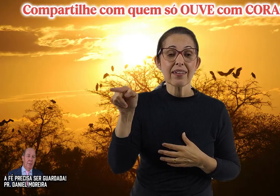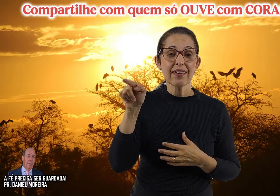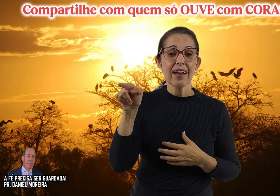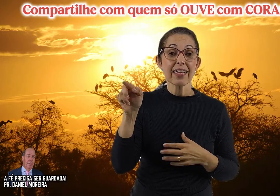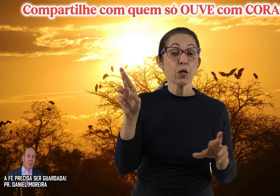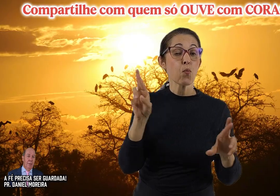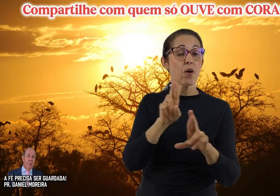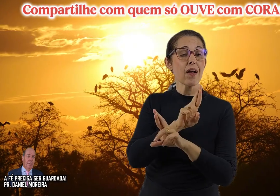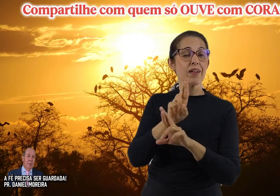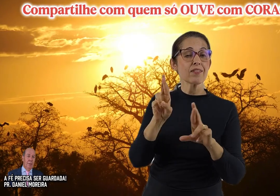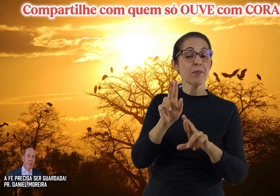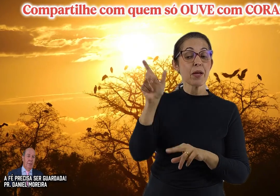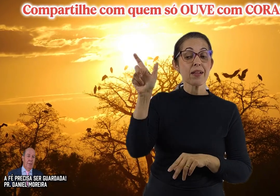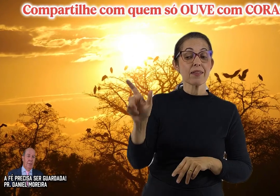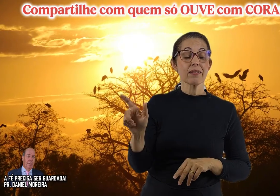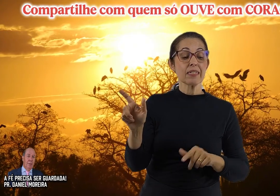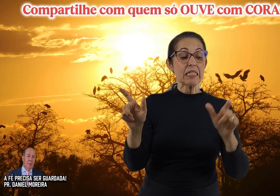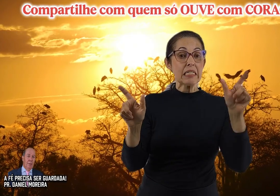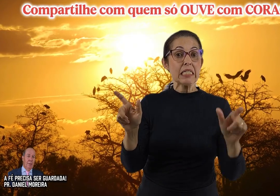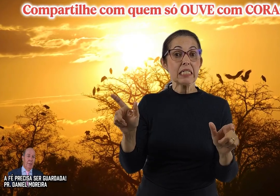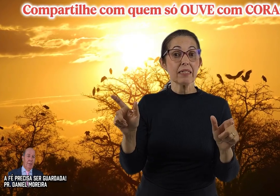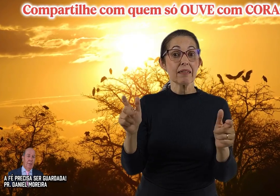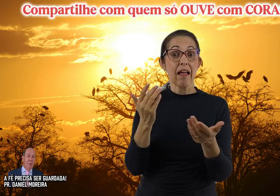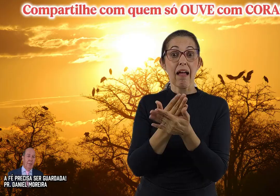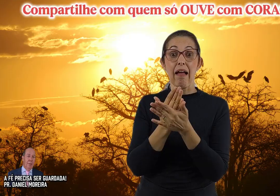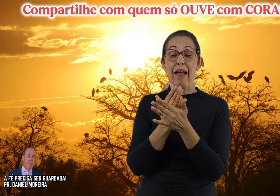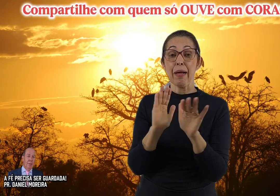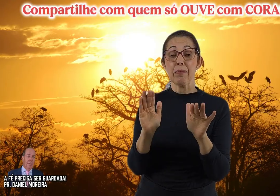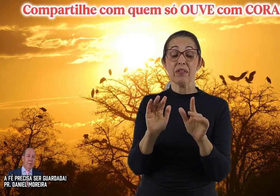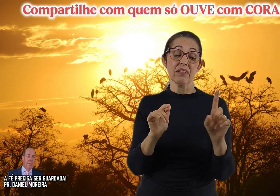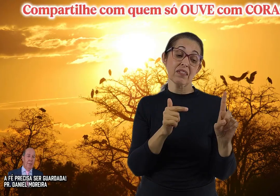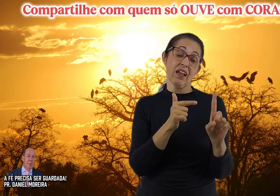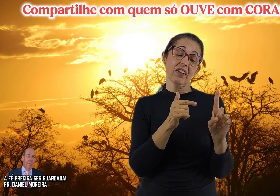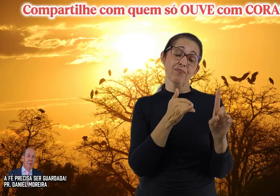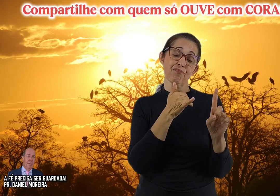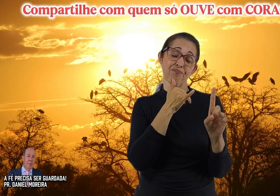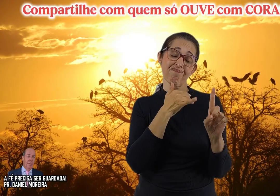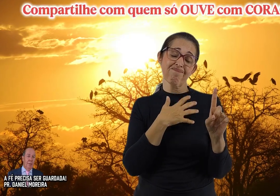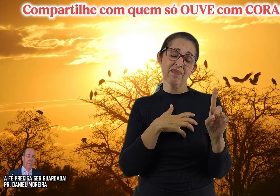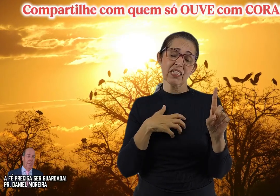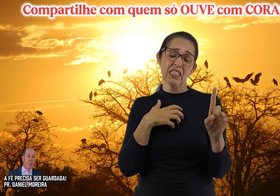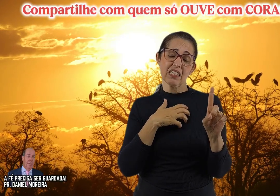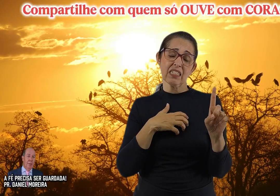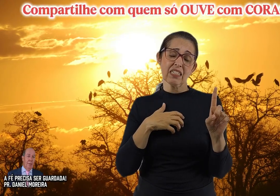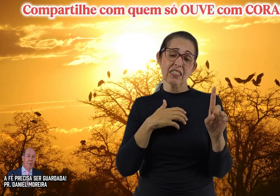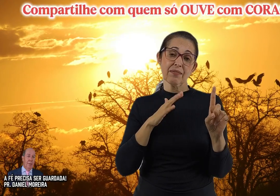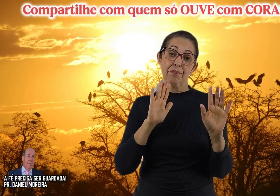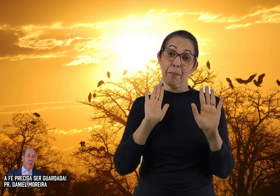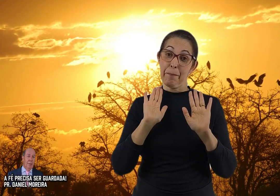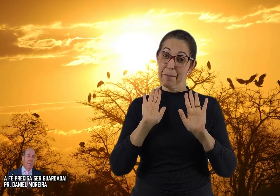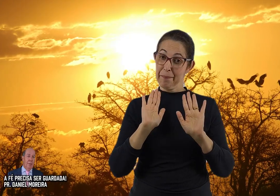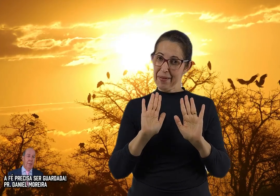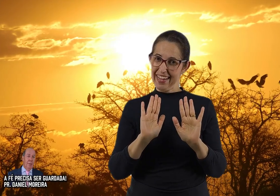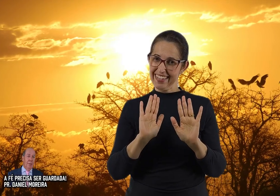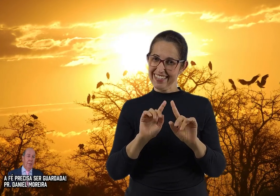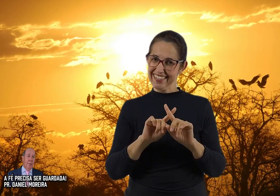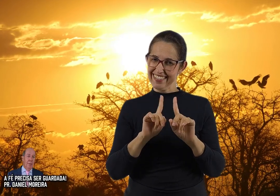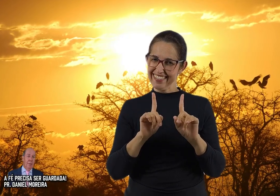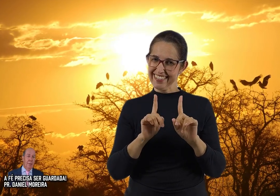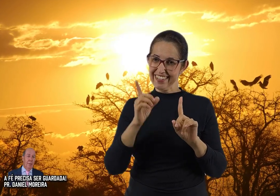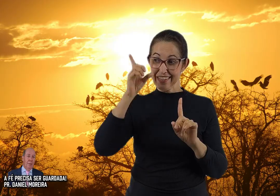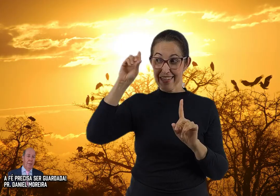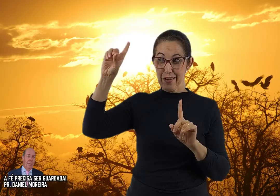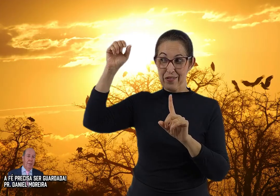E esse relacionamento acabou. Por isso ela está angustiada. Mas a graça